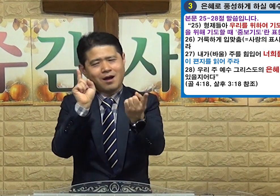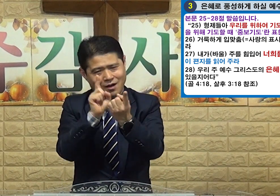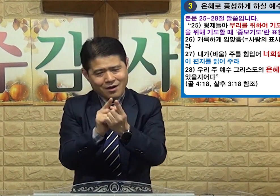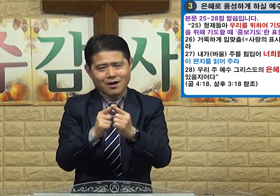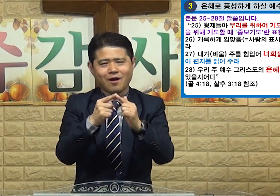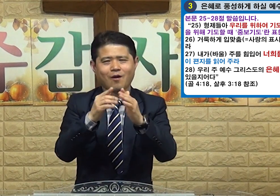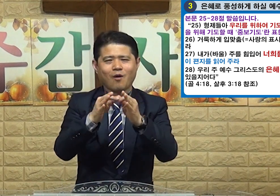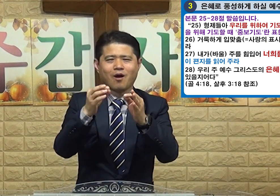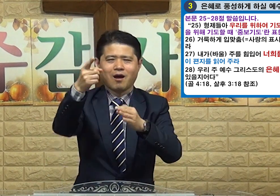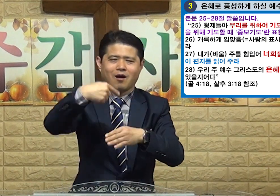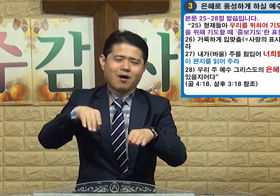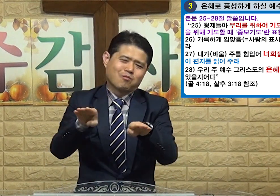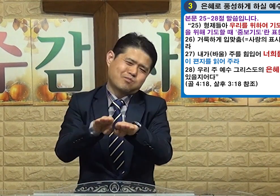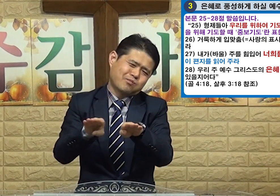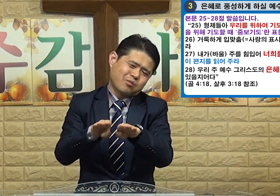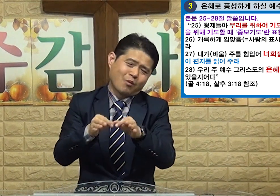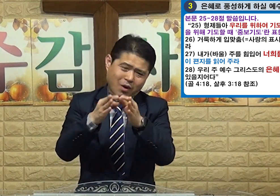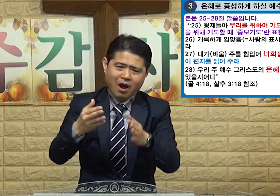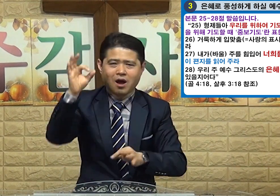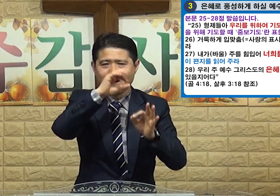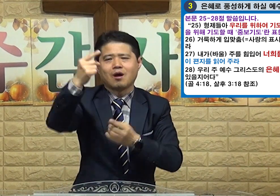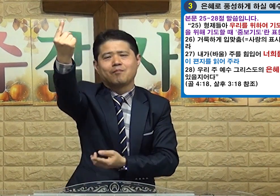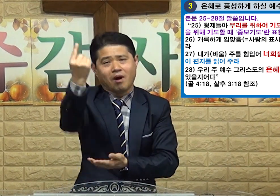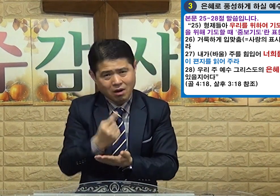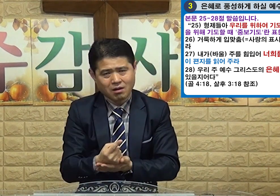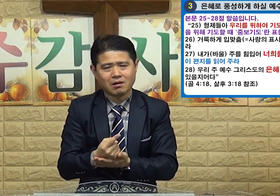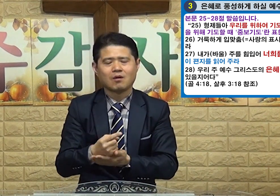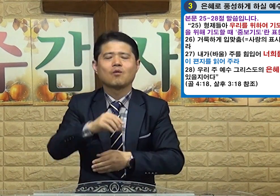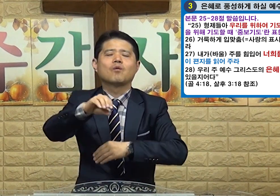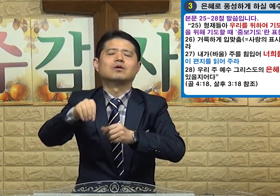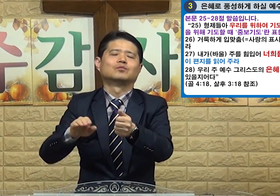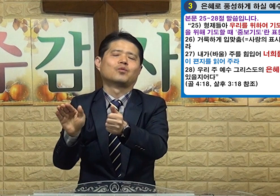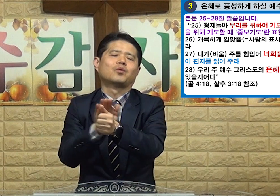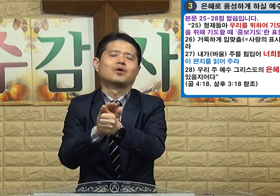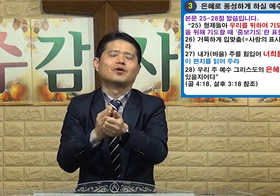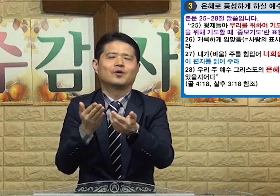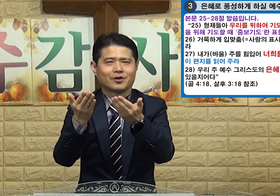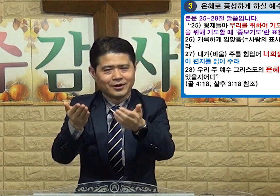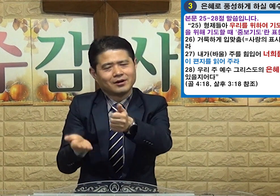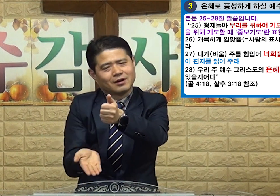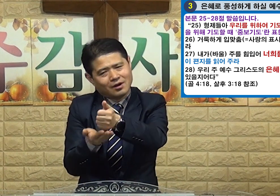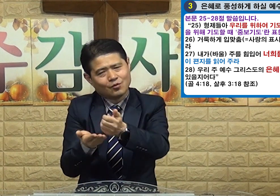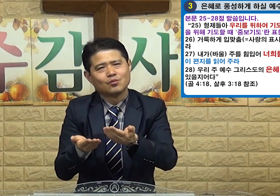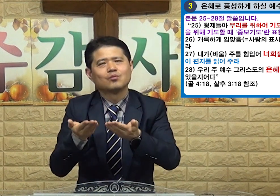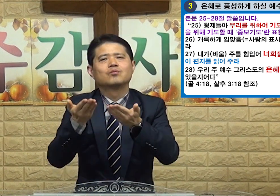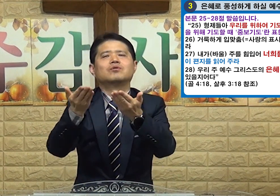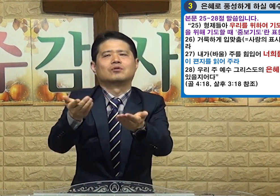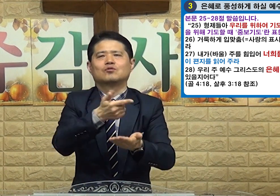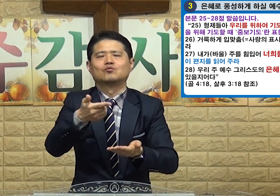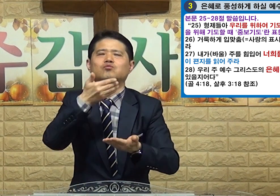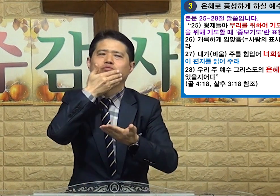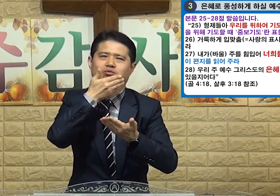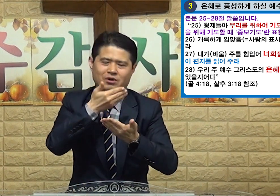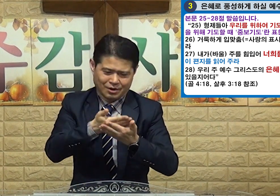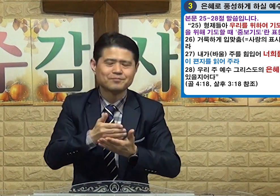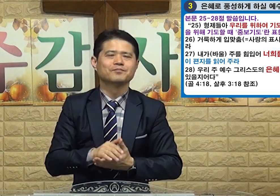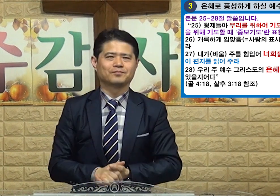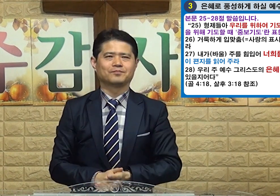부둥켜 안고 교회를 위해서 이 지각 안 오는 것보다 서로를 위로해주고 노력해주는 것이